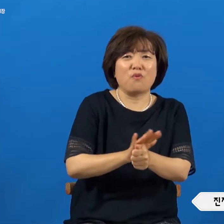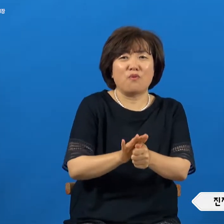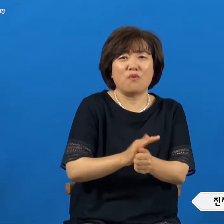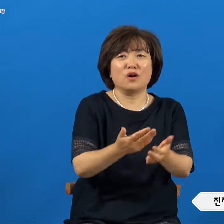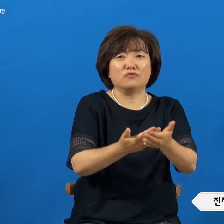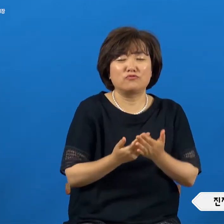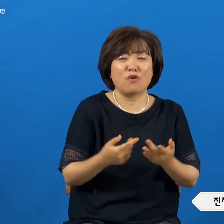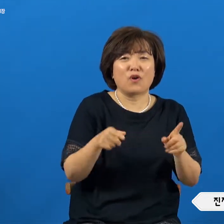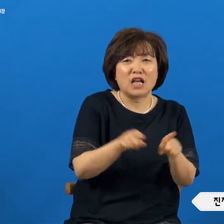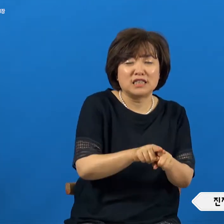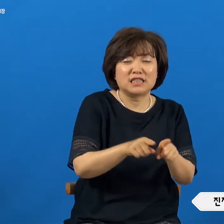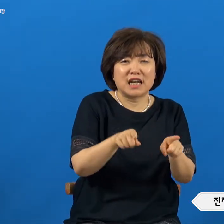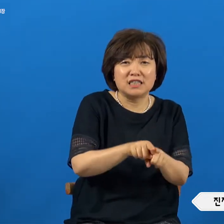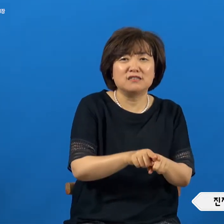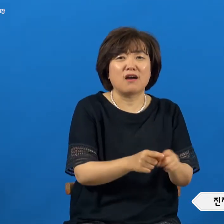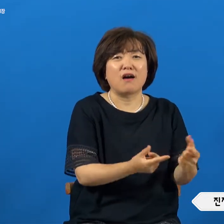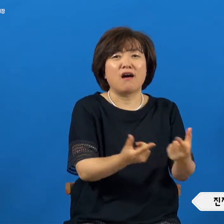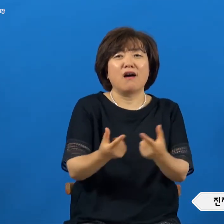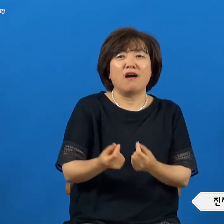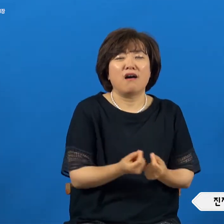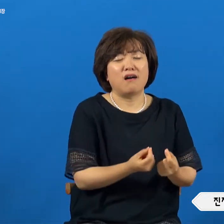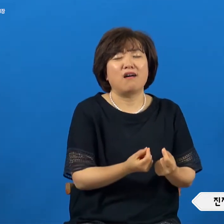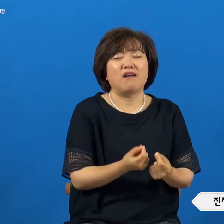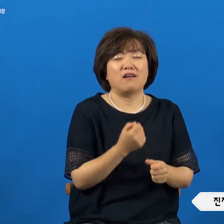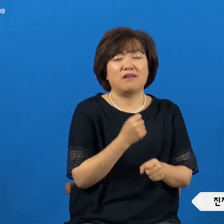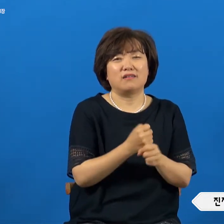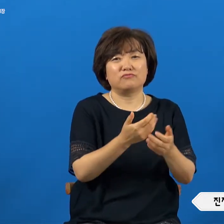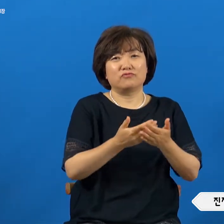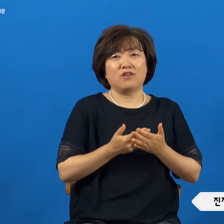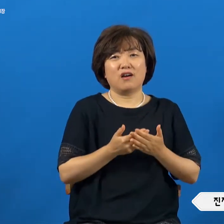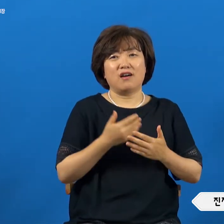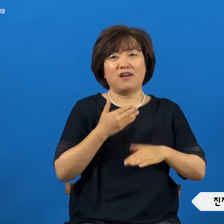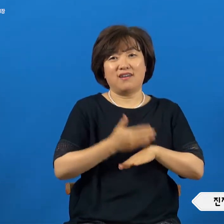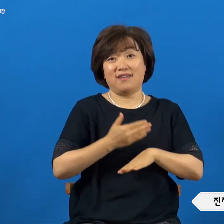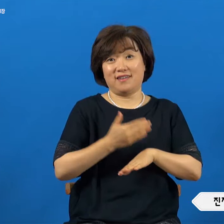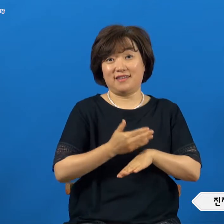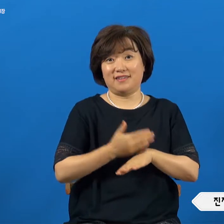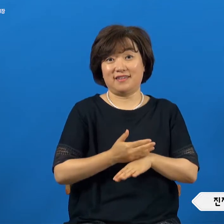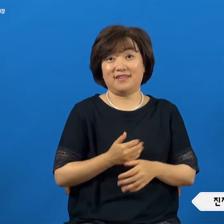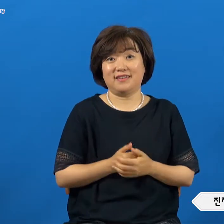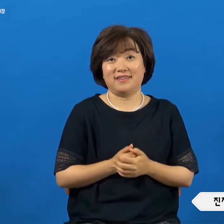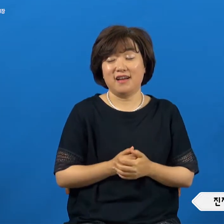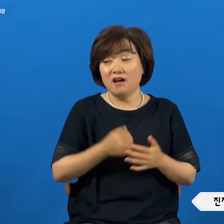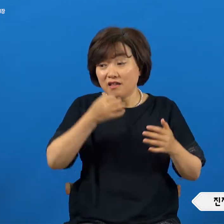가운데 함께 지나며 성장하는 모습을 볼 때가 있습니다.